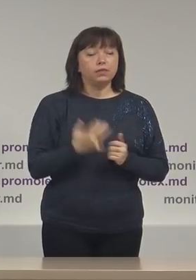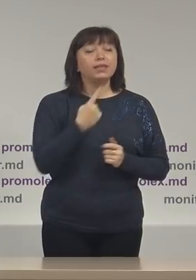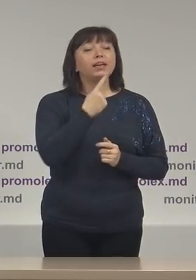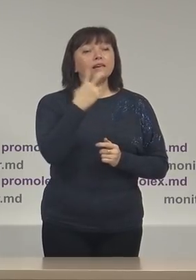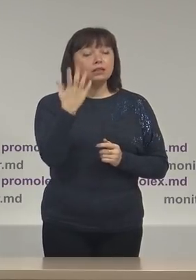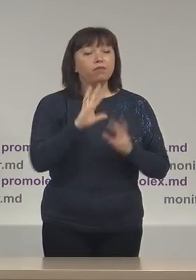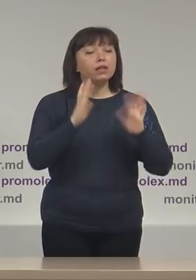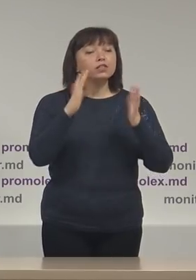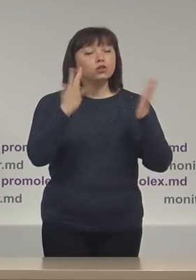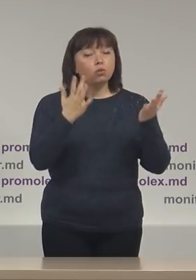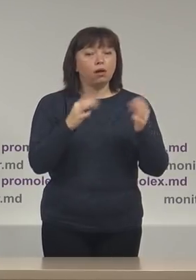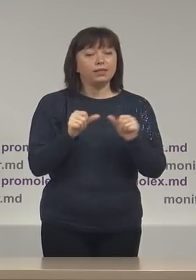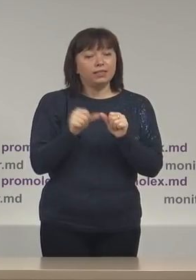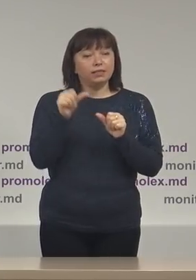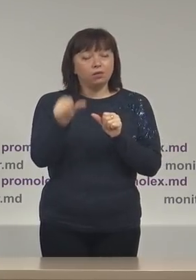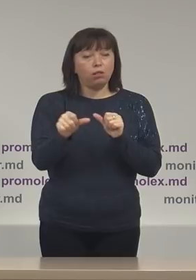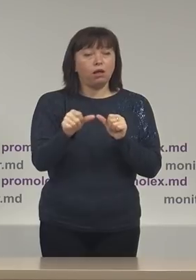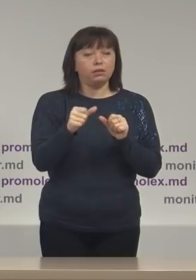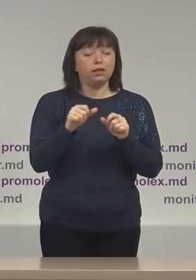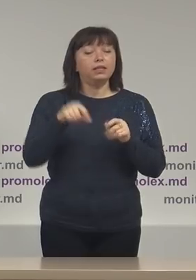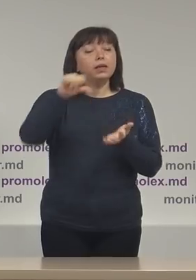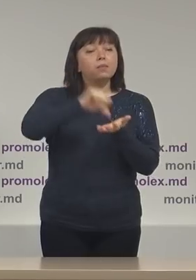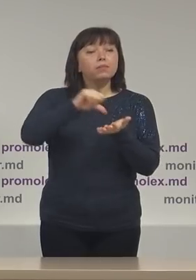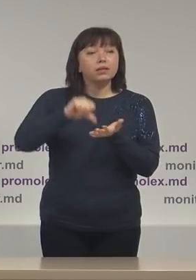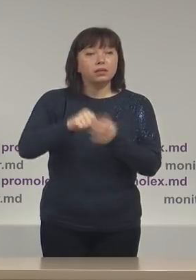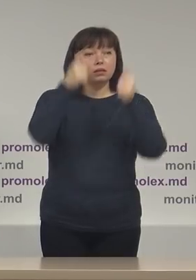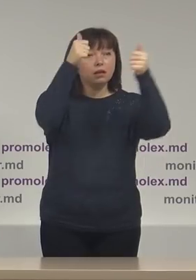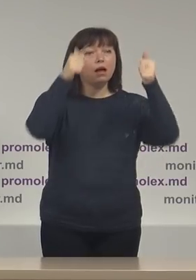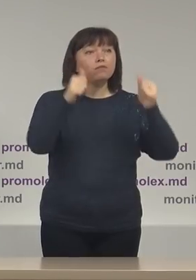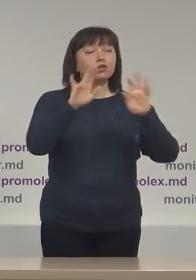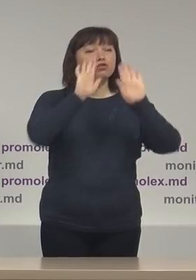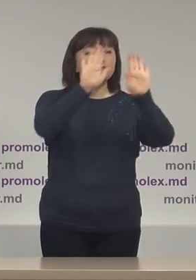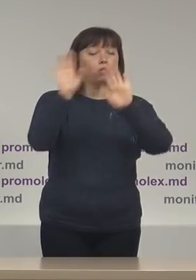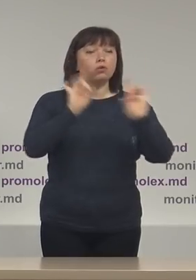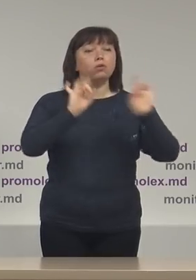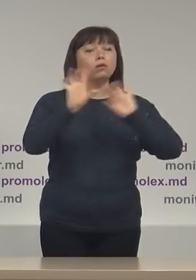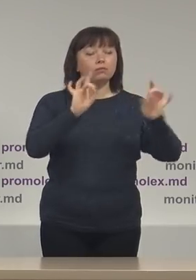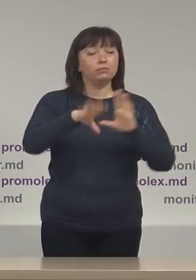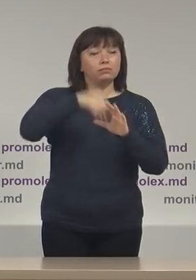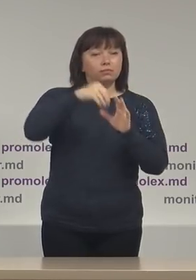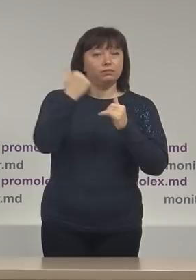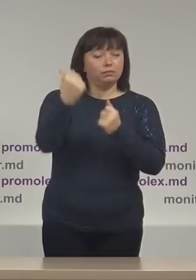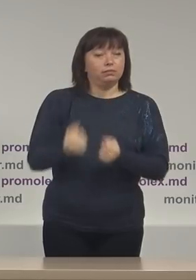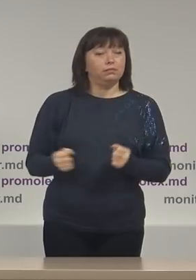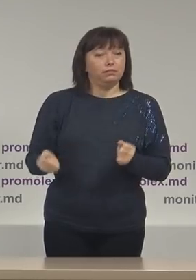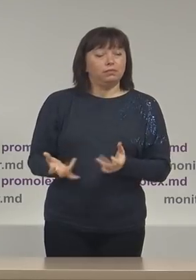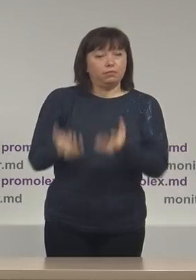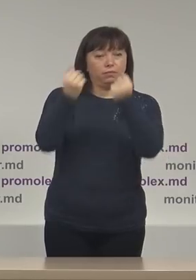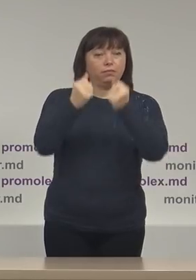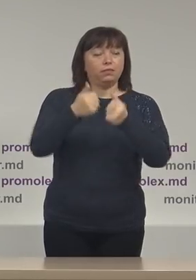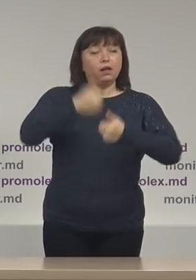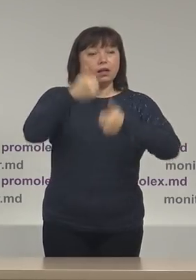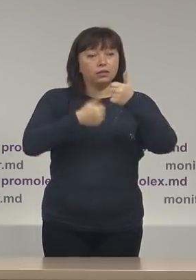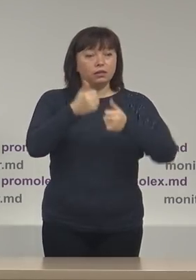Câteva situații izolate de prezență a afișajelor, panourilor electorale în apropiere